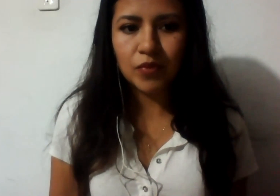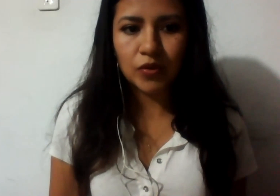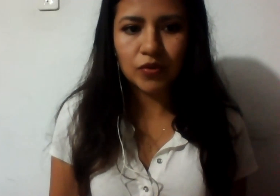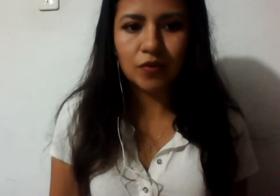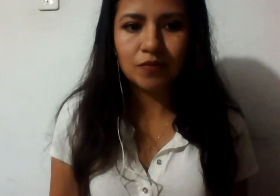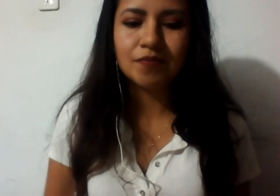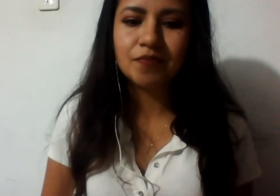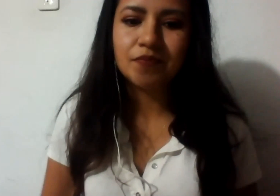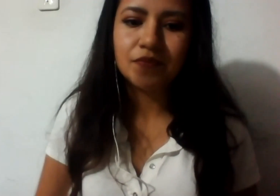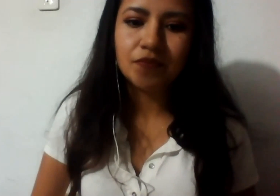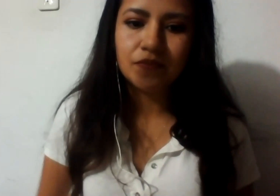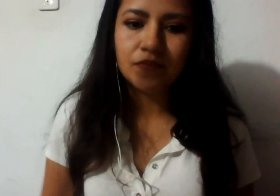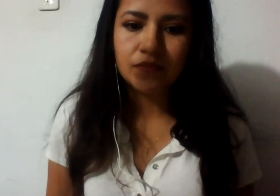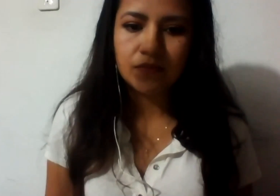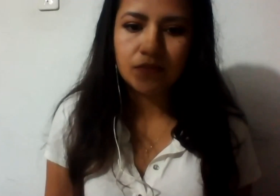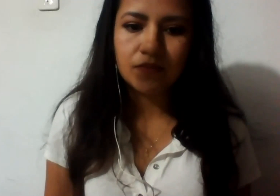Pronto.